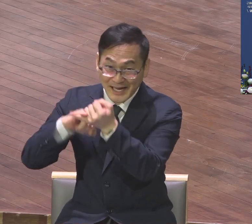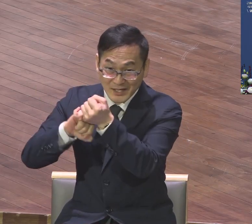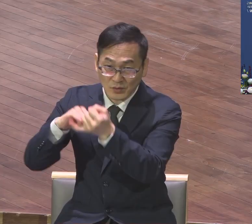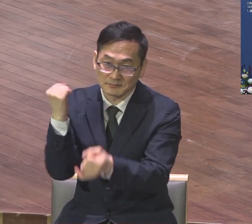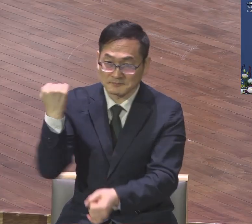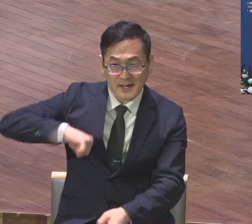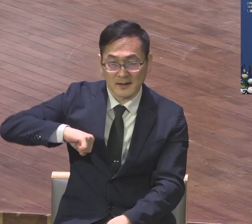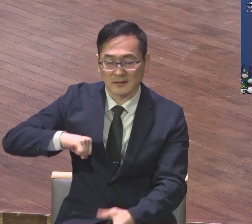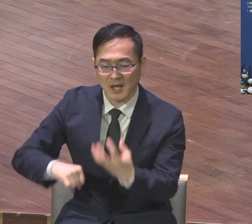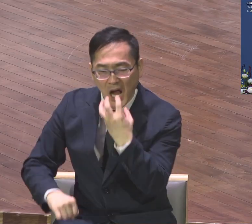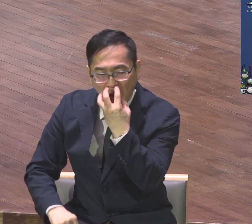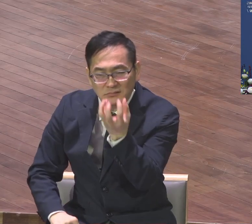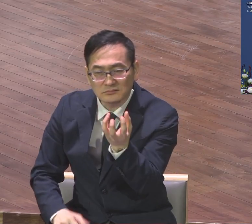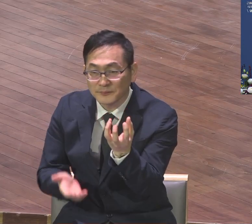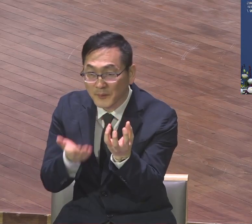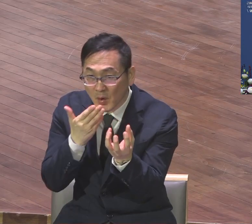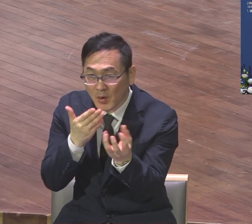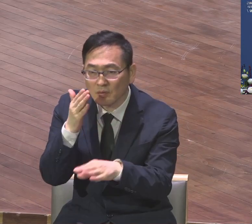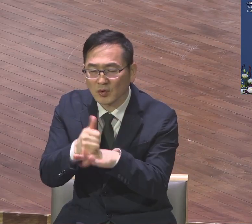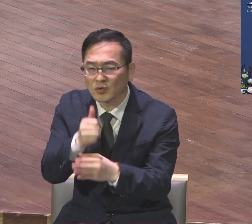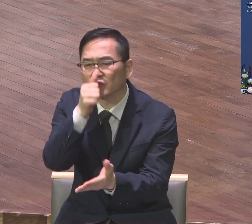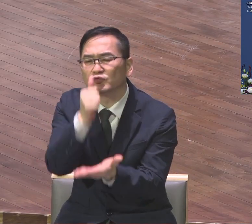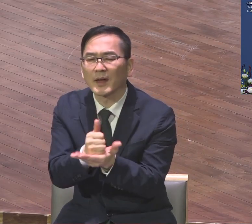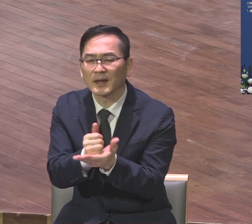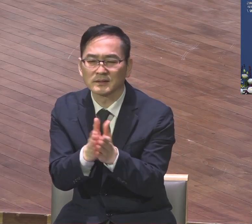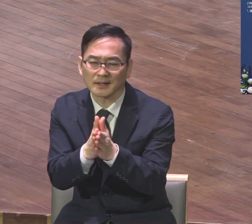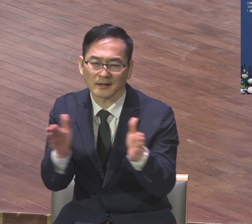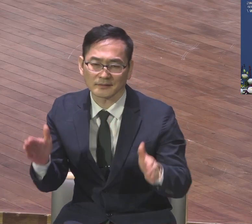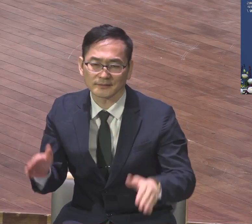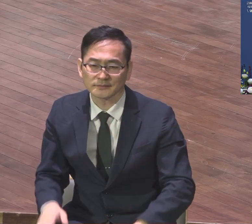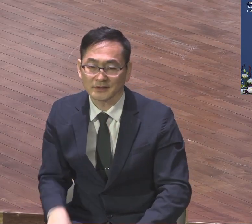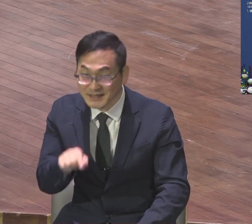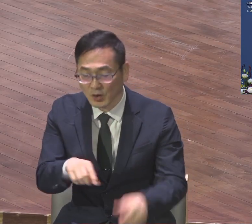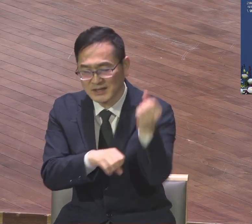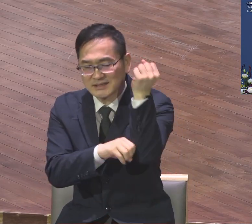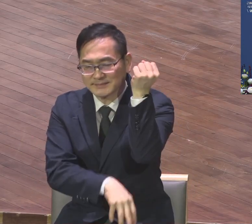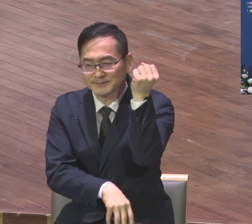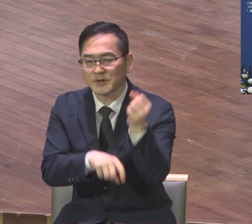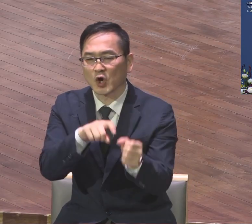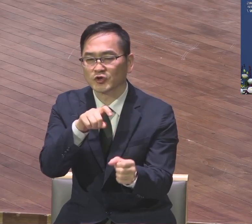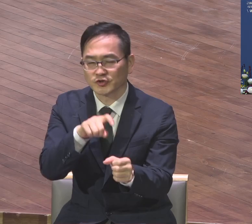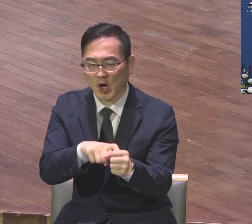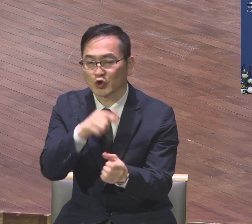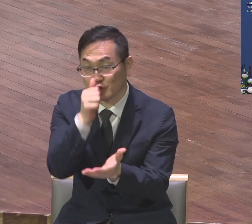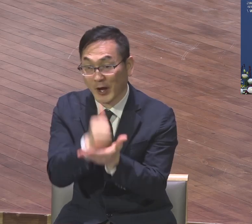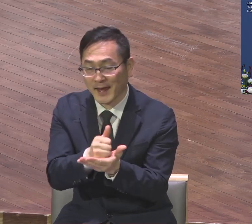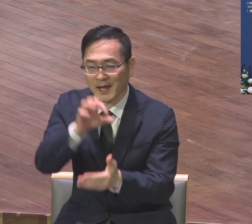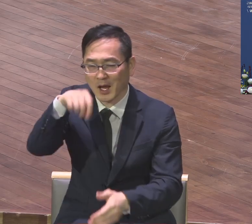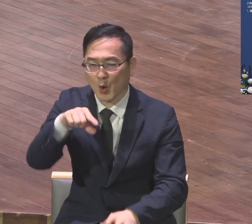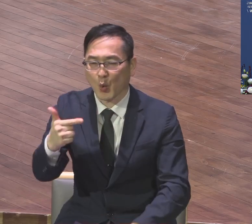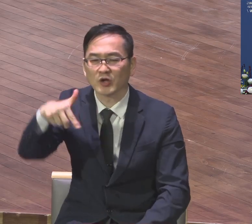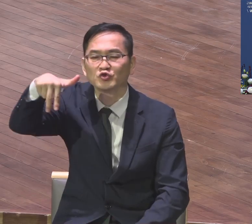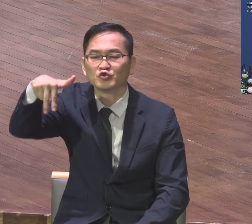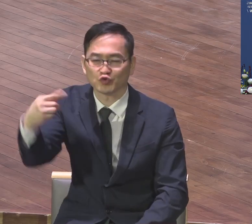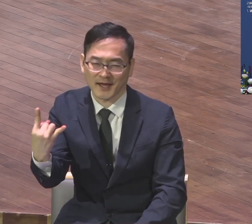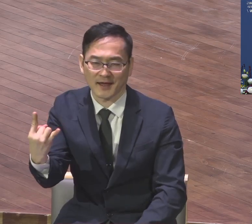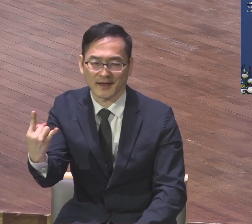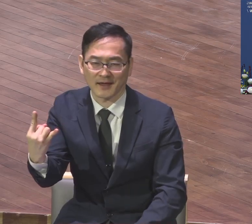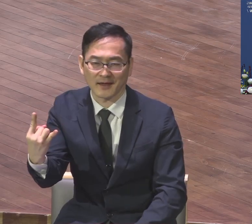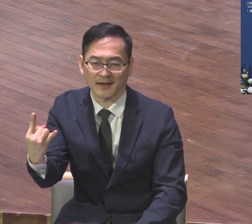이것이 인간의 가장 큰 죄, 근원적인 죄, 이걸 원죄라고 합니다. 이